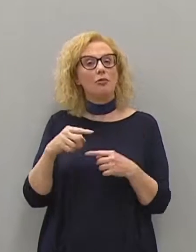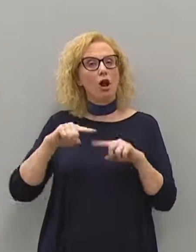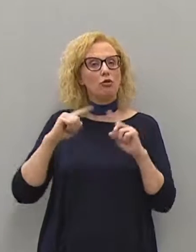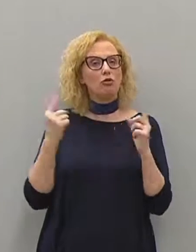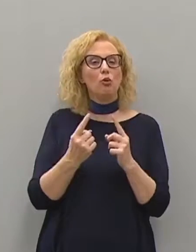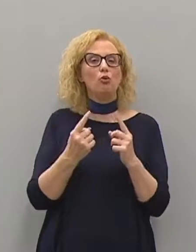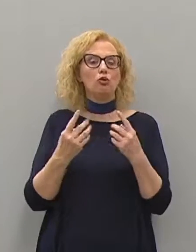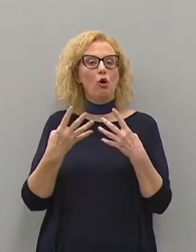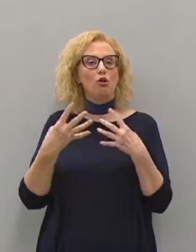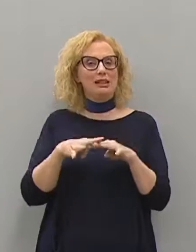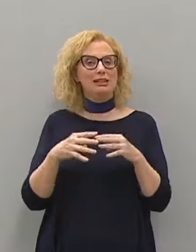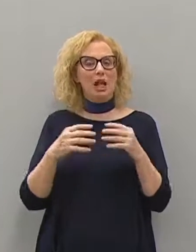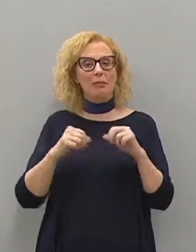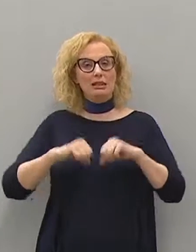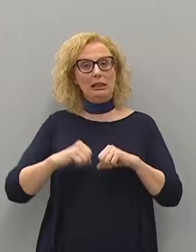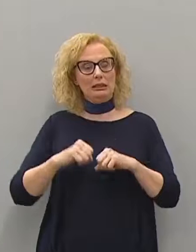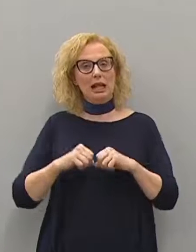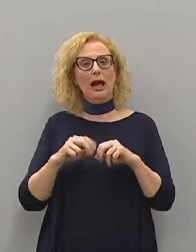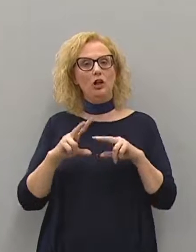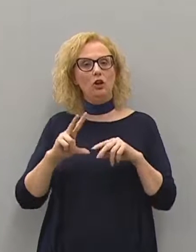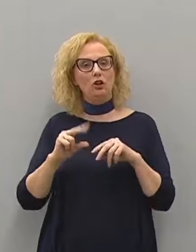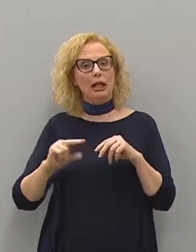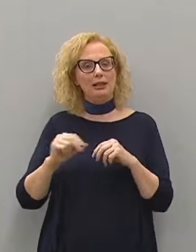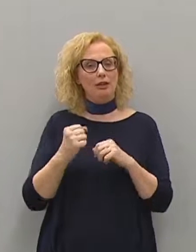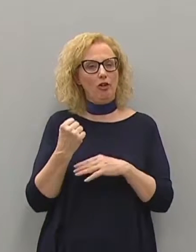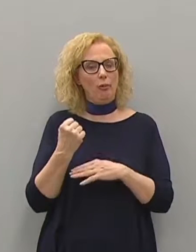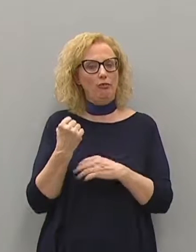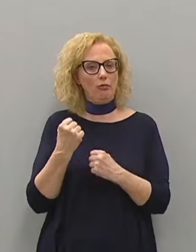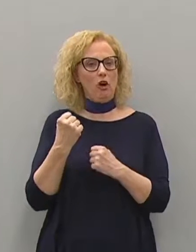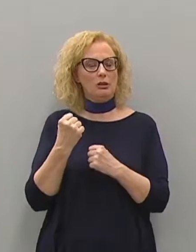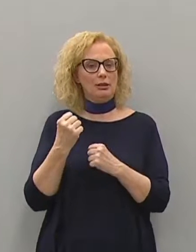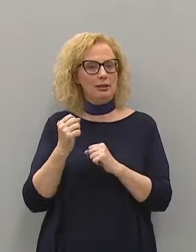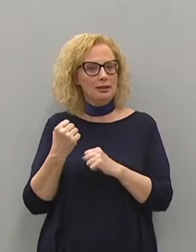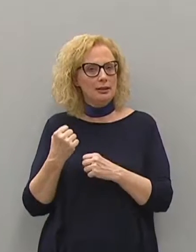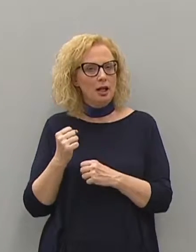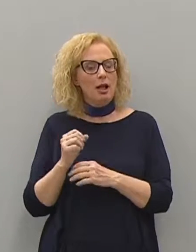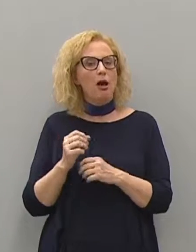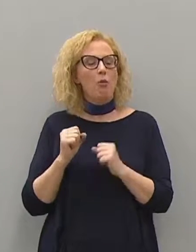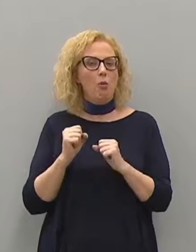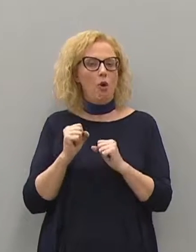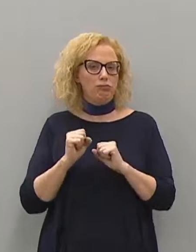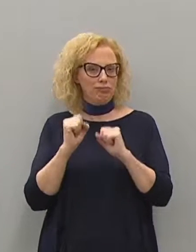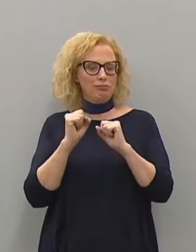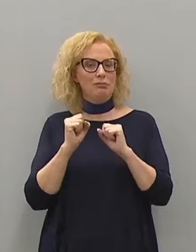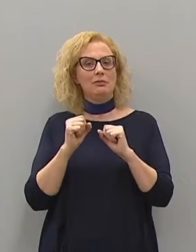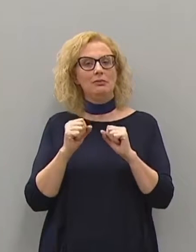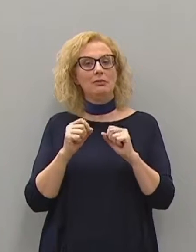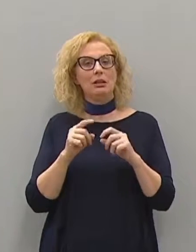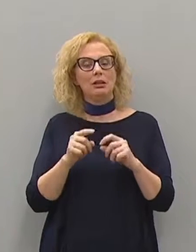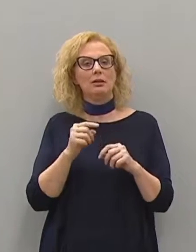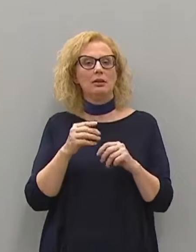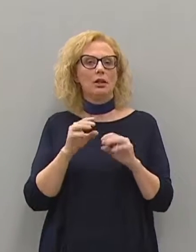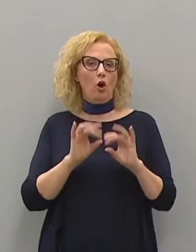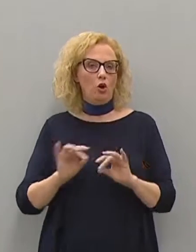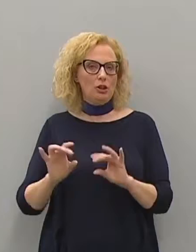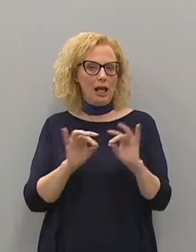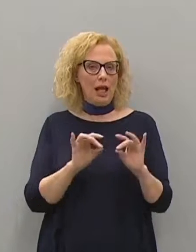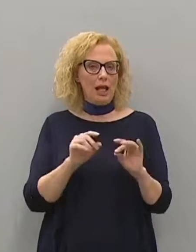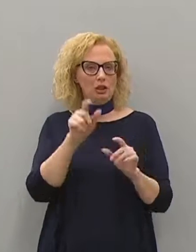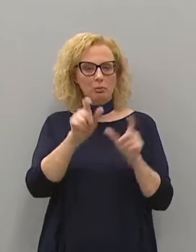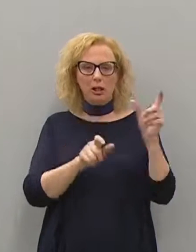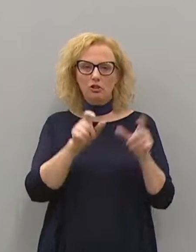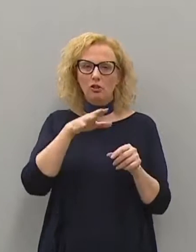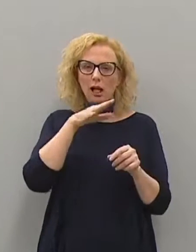questo grosso impatto che il presidente ha ricordato dei contagi in particolare nelle